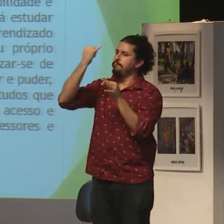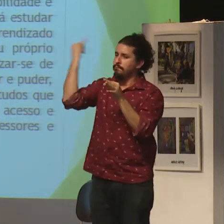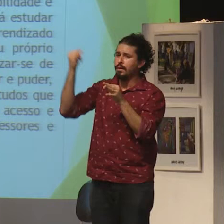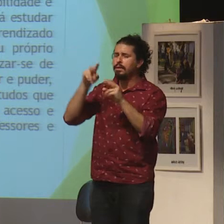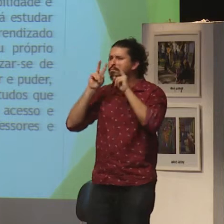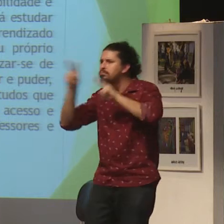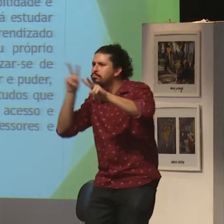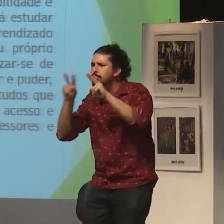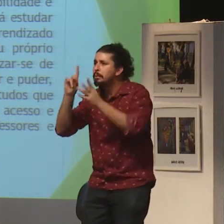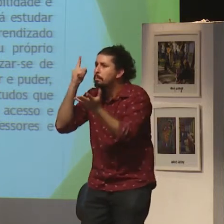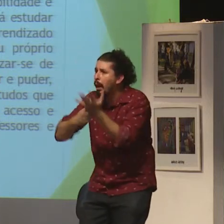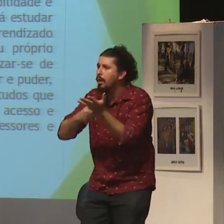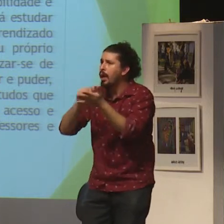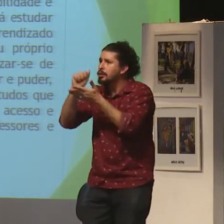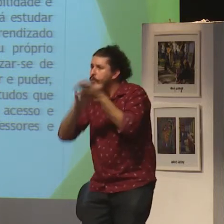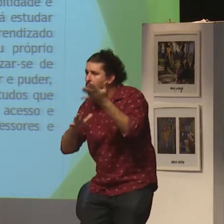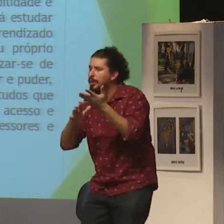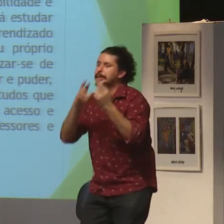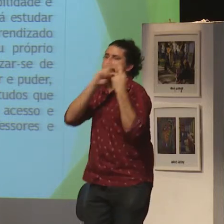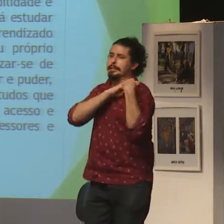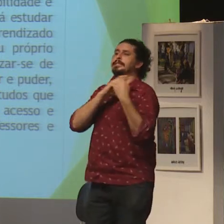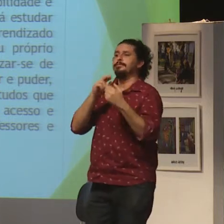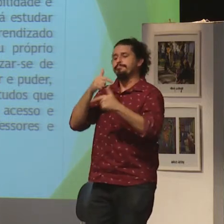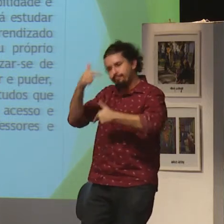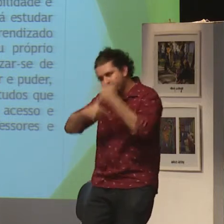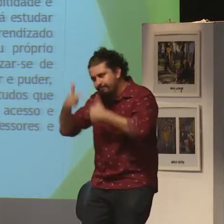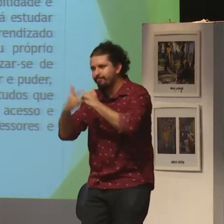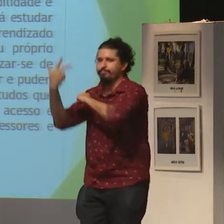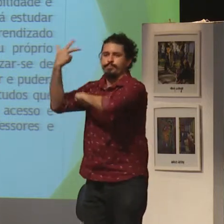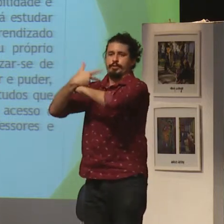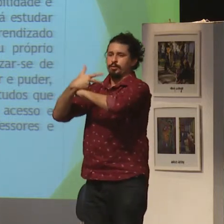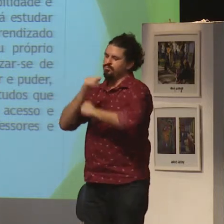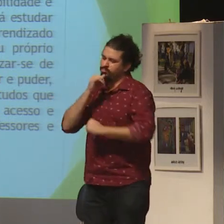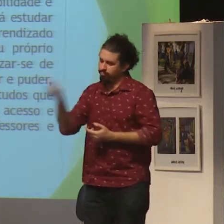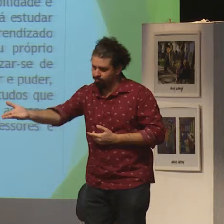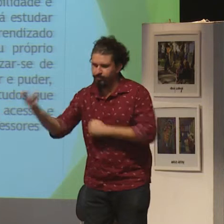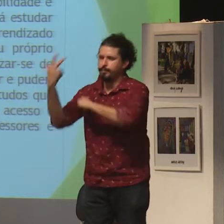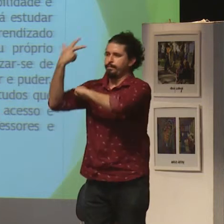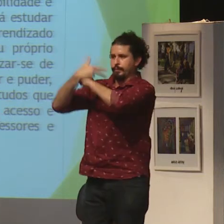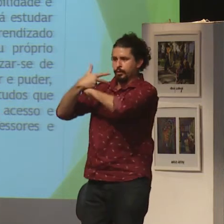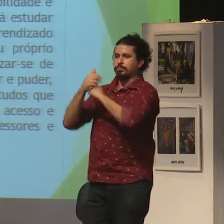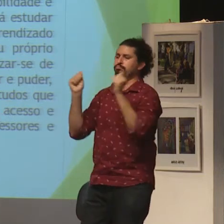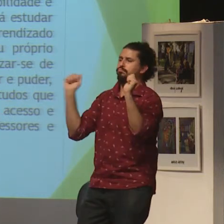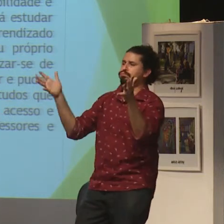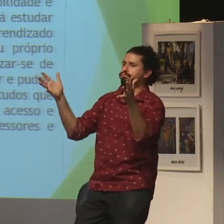distância também tem a sua importância. Você marcou aquela atividade, você tem essa responsabilidade de fazer esse trabalho, de gravar também